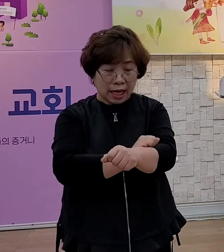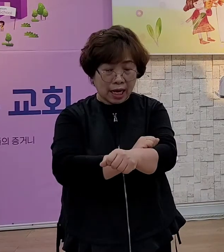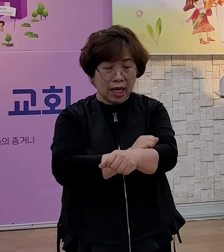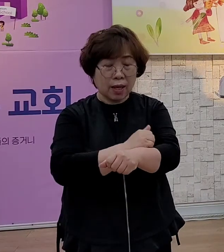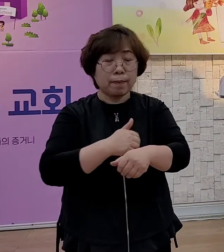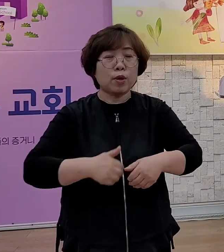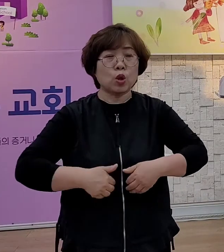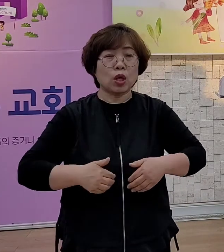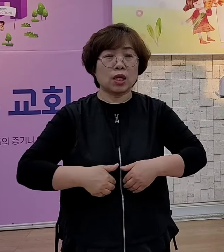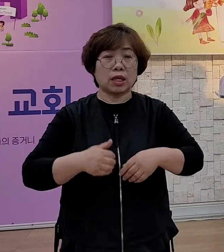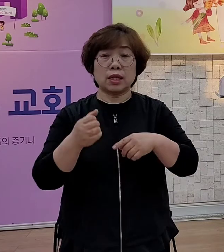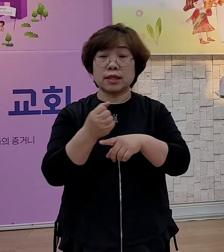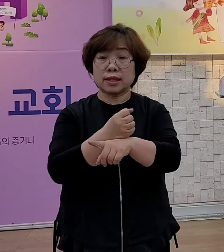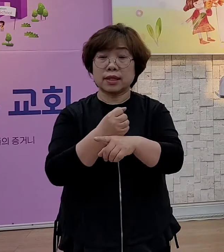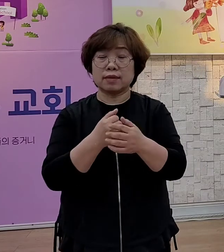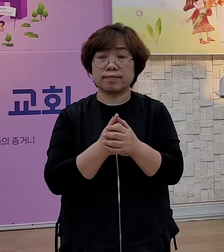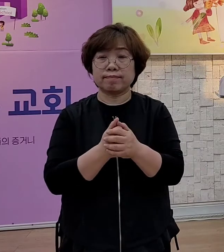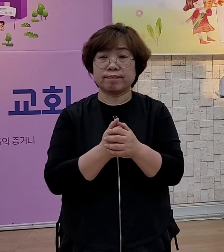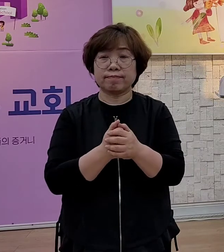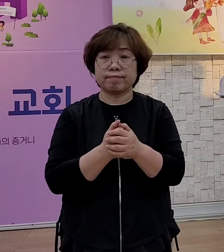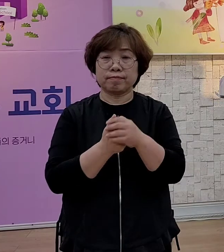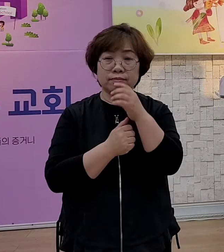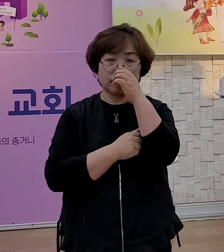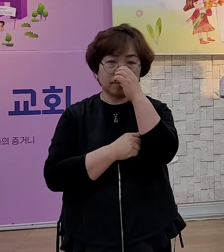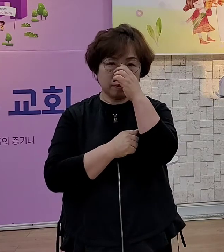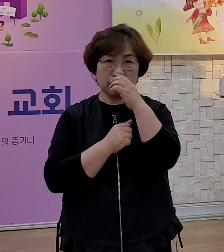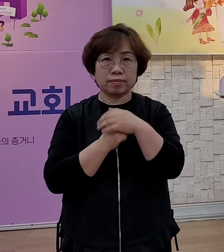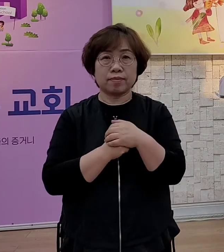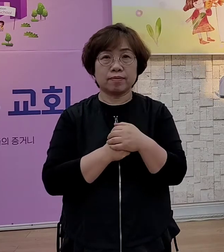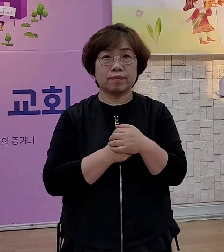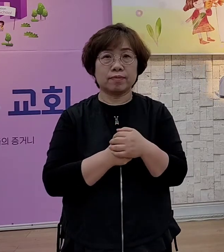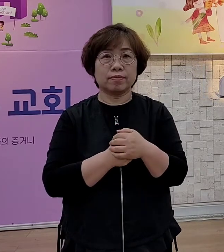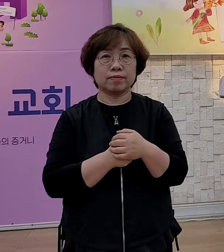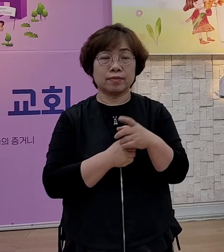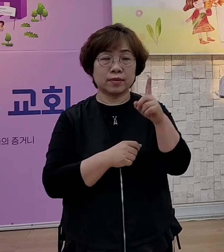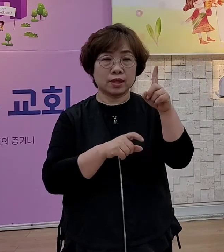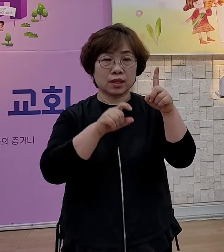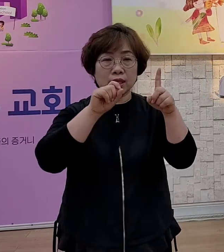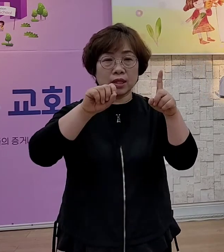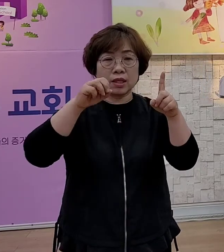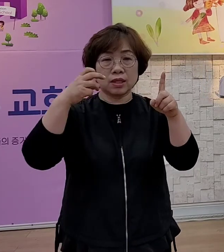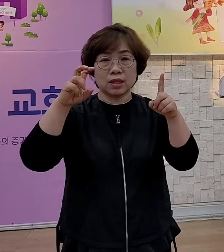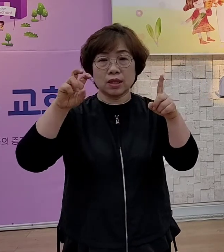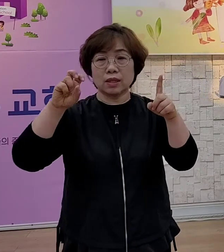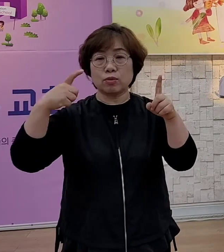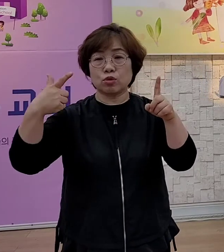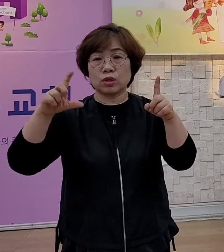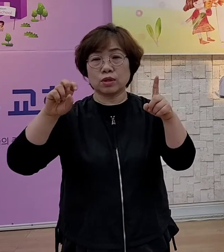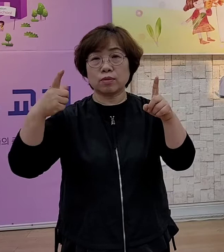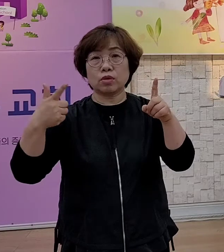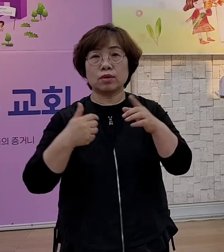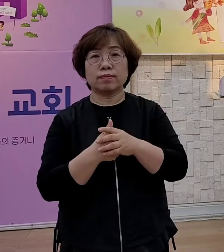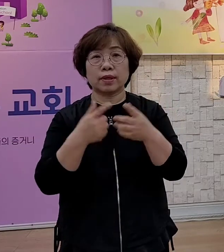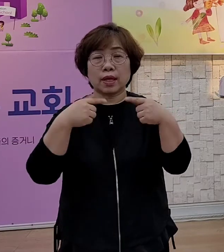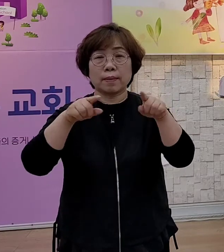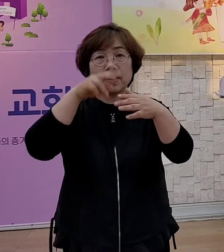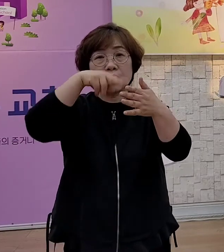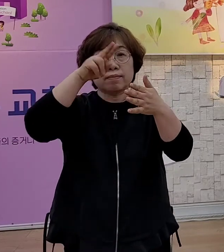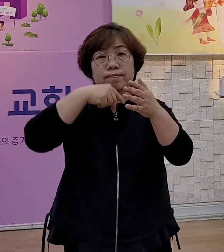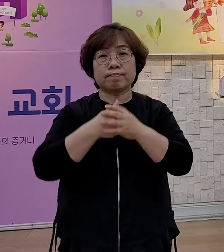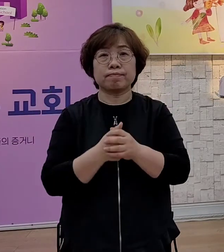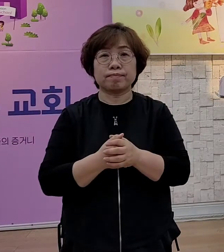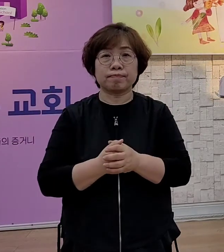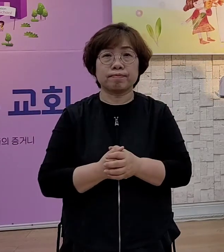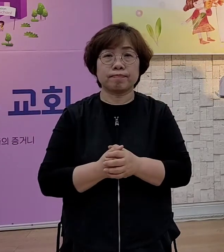원리를 말씀하고 있습니다. 그게 어디 있냐면 자 26절에 한번 보세요. 26절에 우리 다 같이 앞에